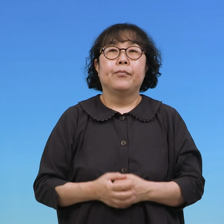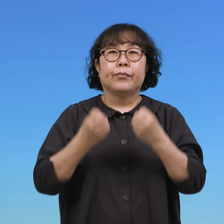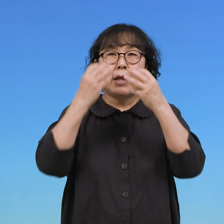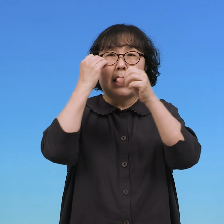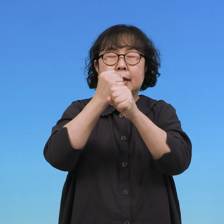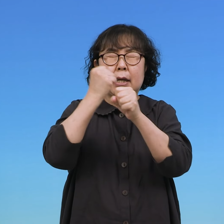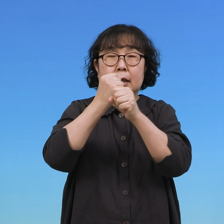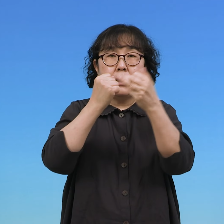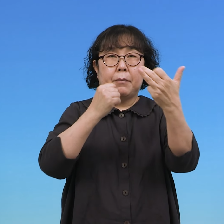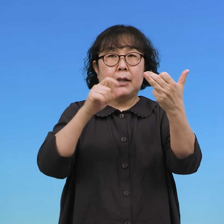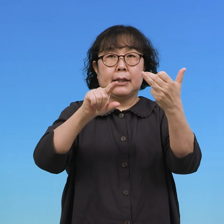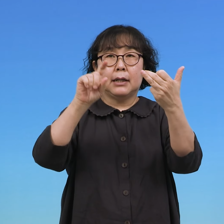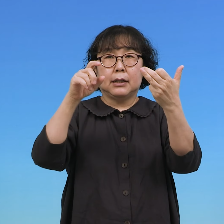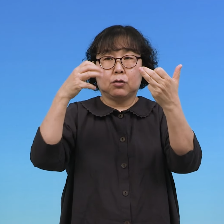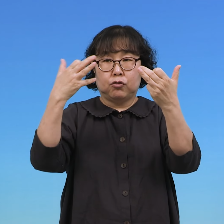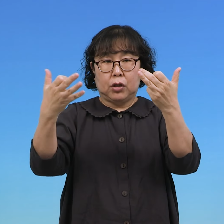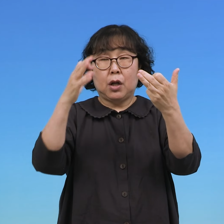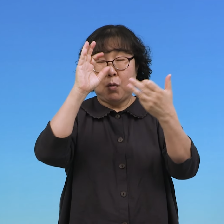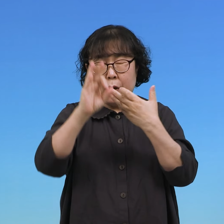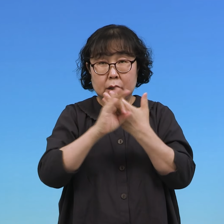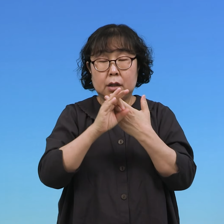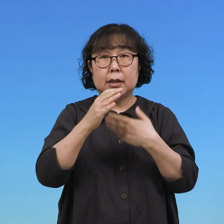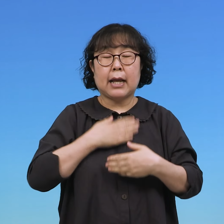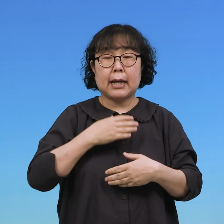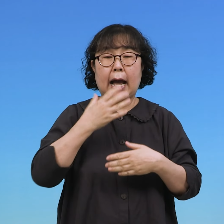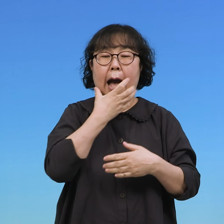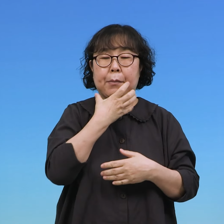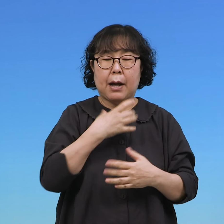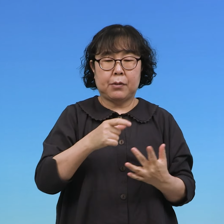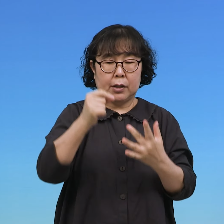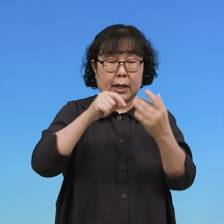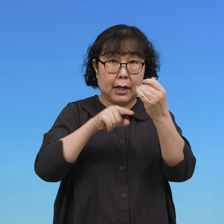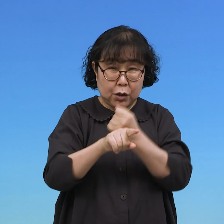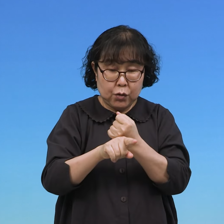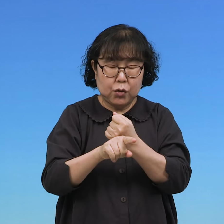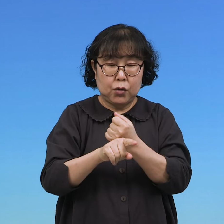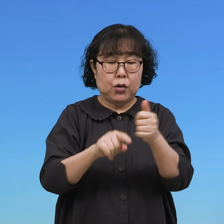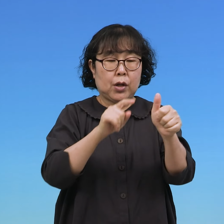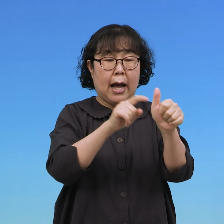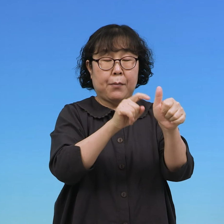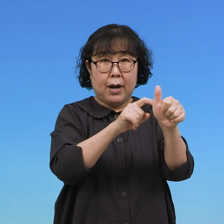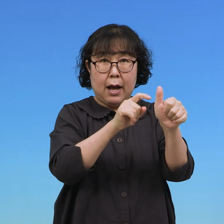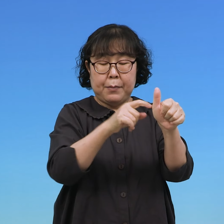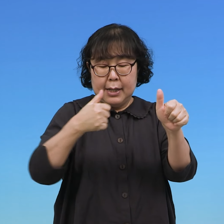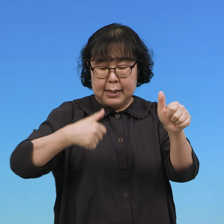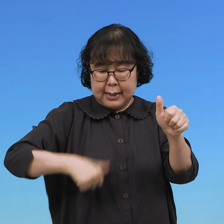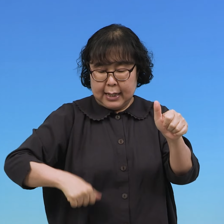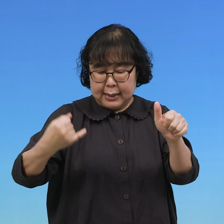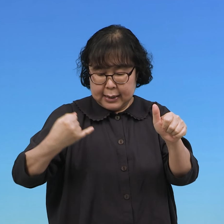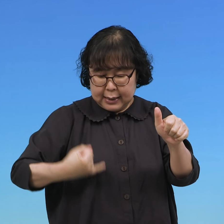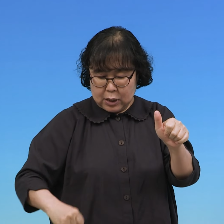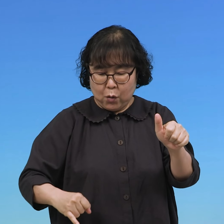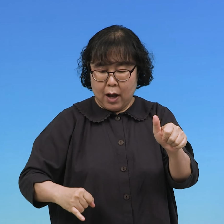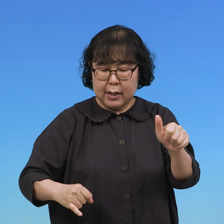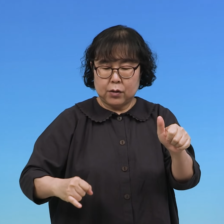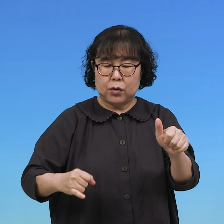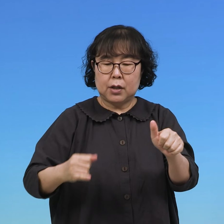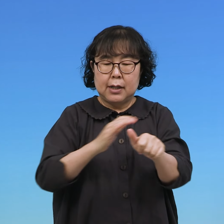창세기 18장 19절입니다. 세 번역으로, 내가 아브라함을 선택한 것은 그가 자식들과 자손들을